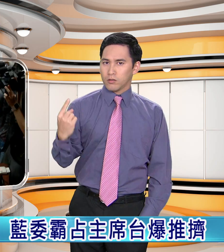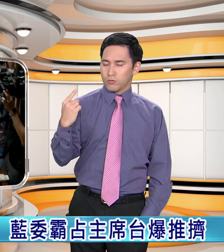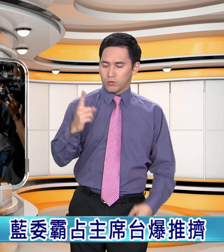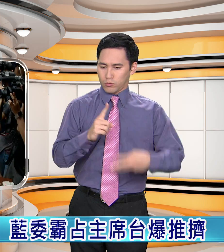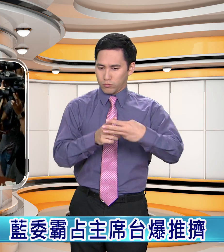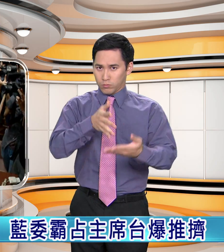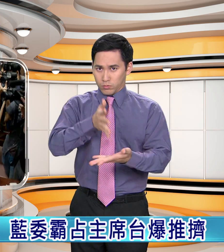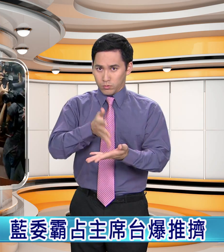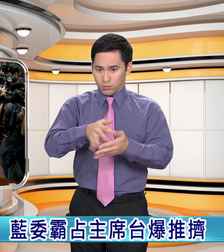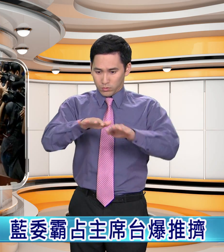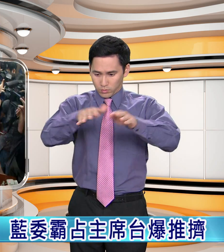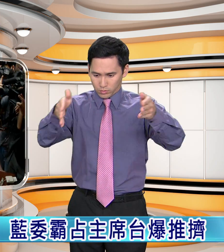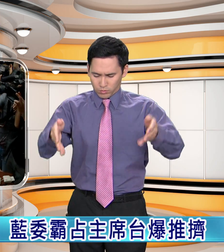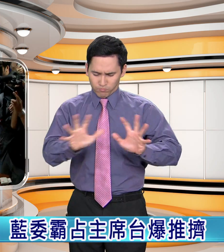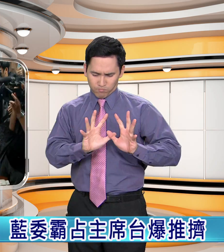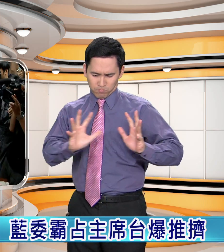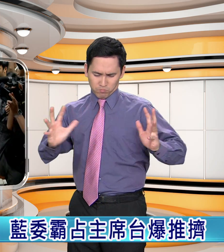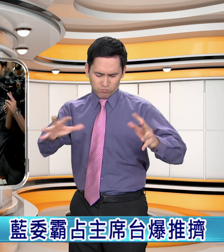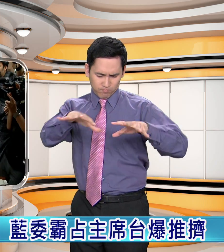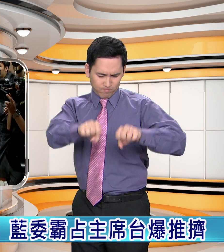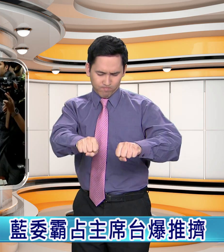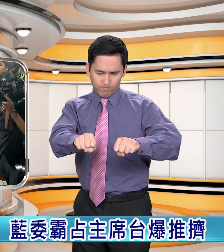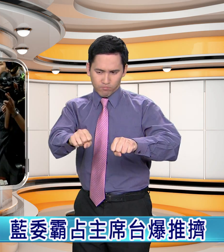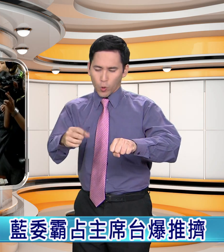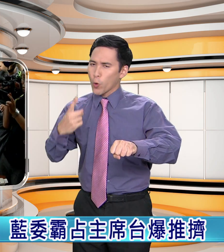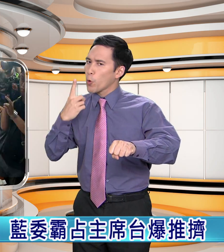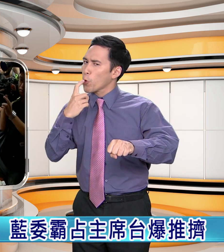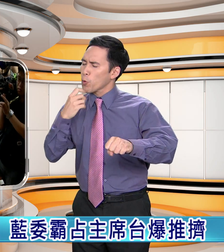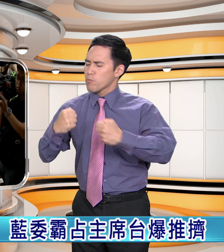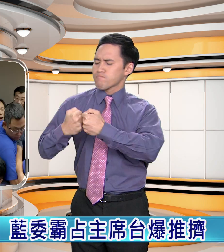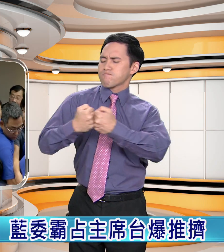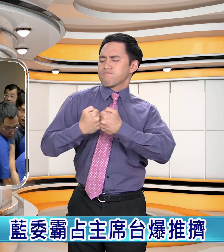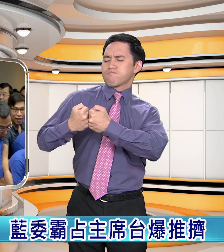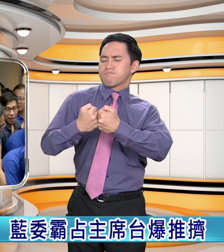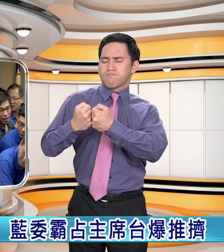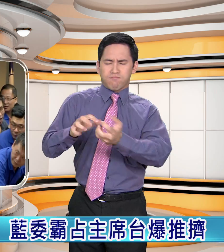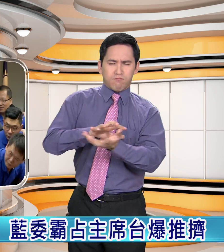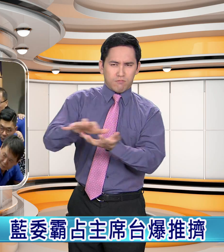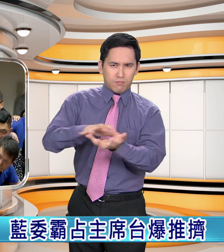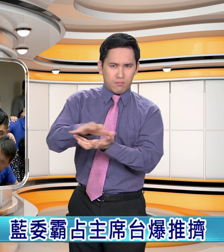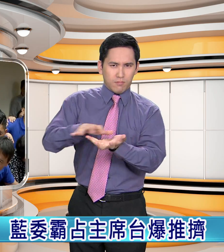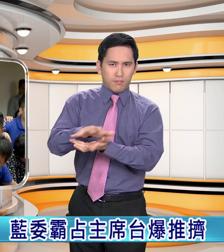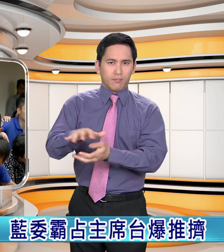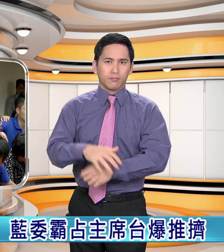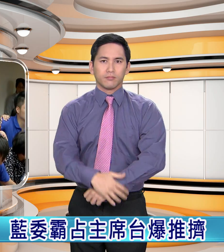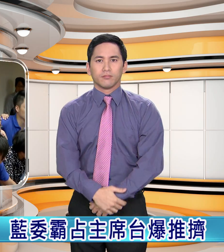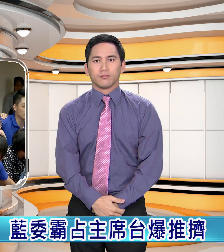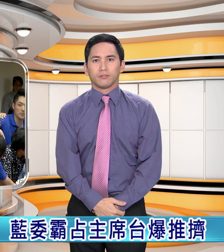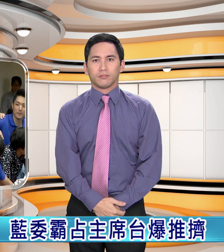霸占主席台抗议，蓝绿发生了推挤冲突，场面混乱。